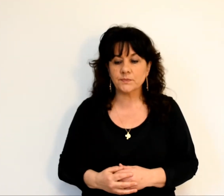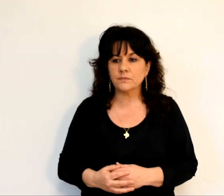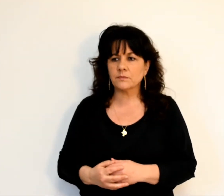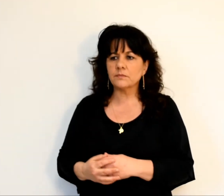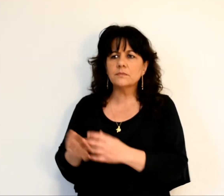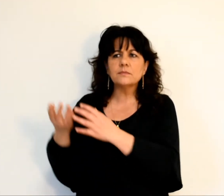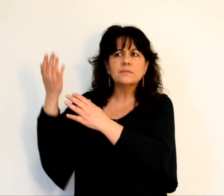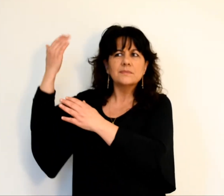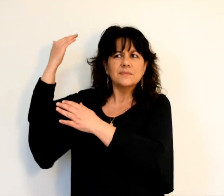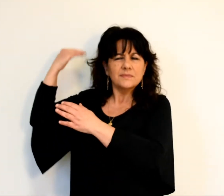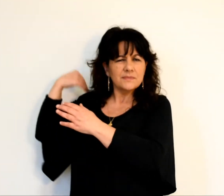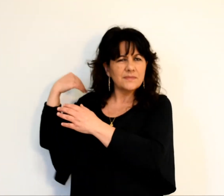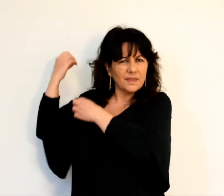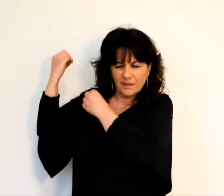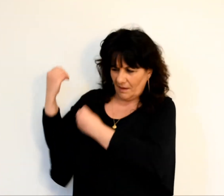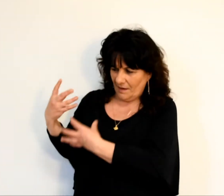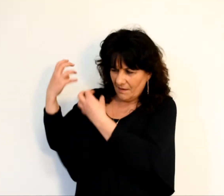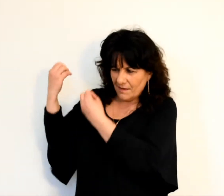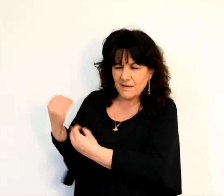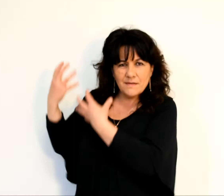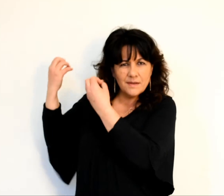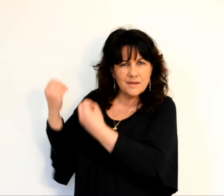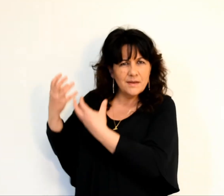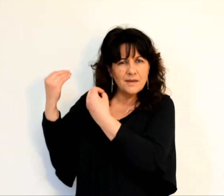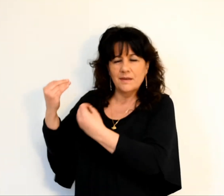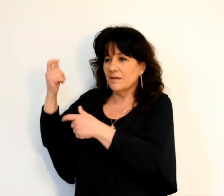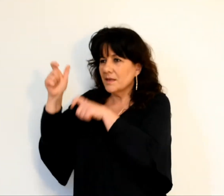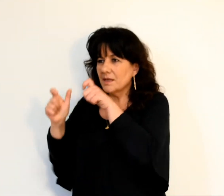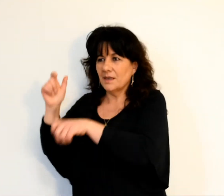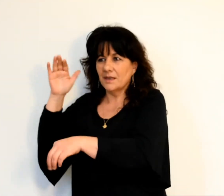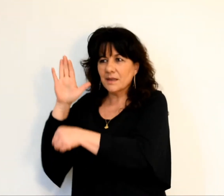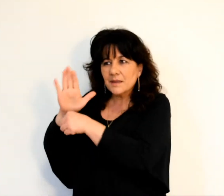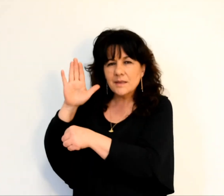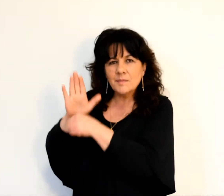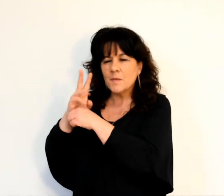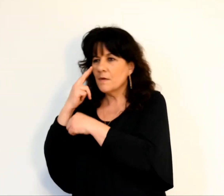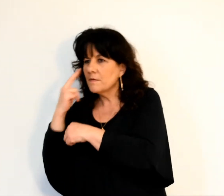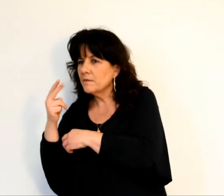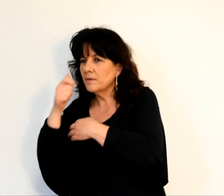Beaucoup ont entrepris de composer un récit des événements qui se sont accomplis parmi nous,